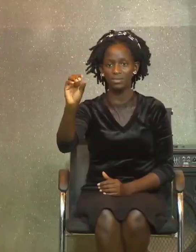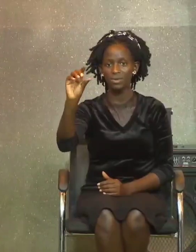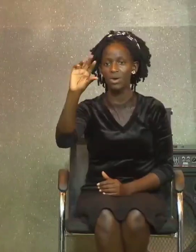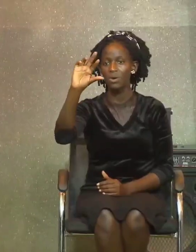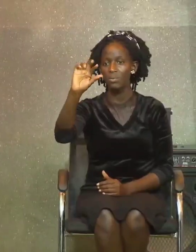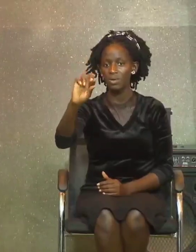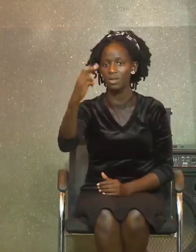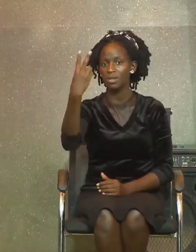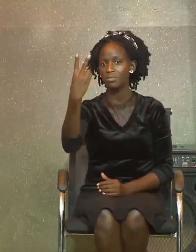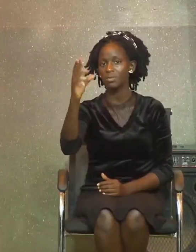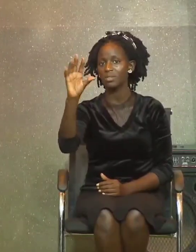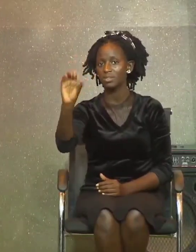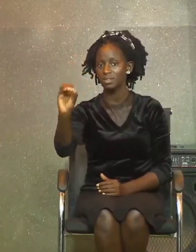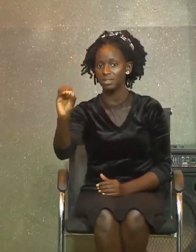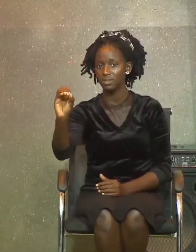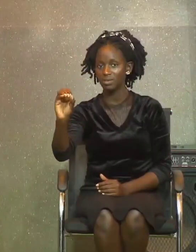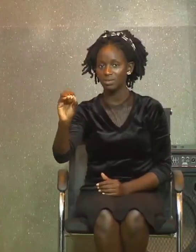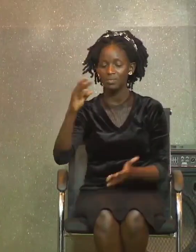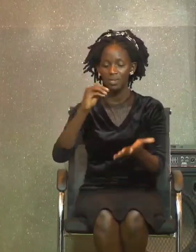820